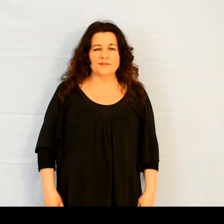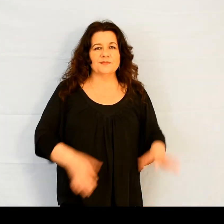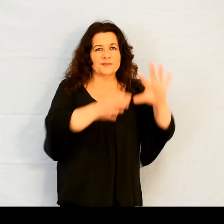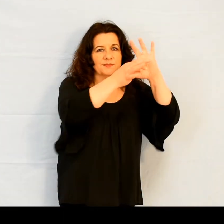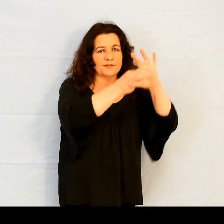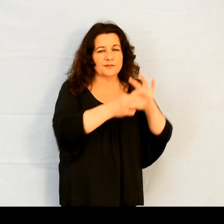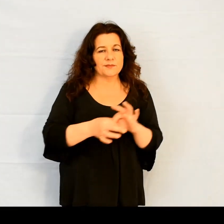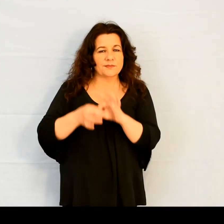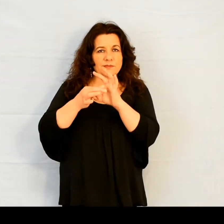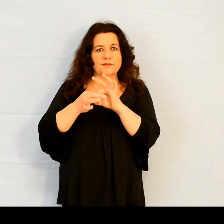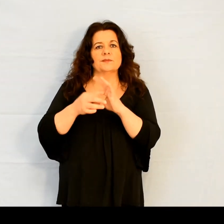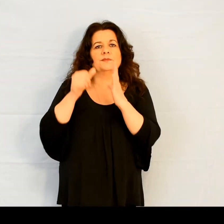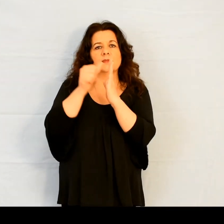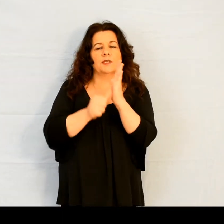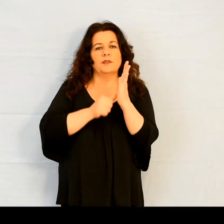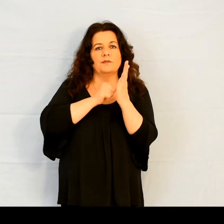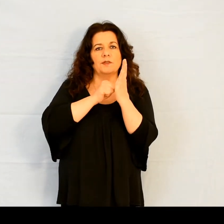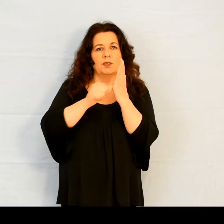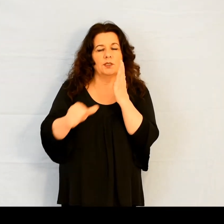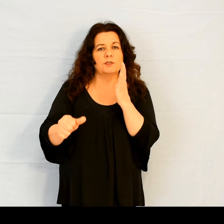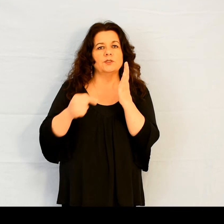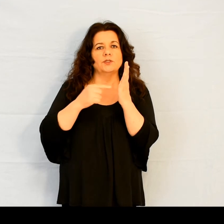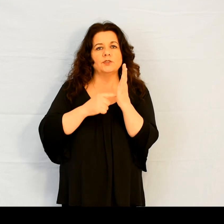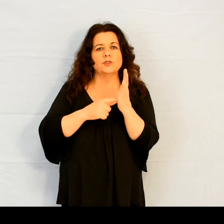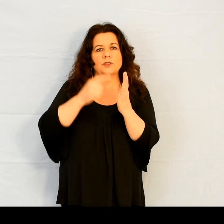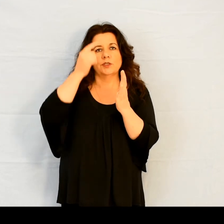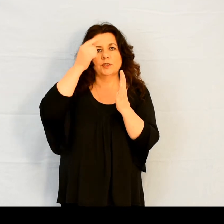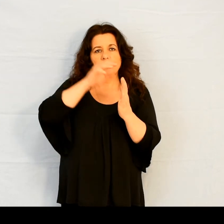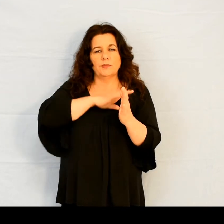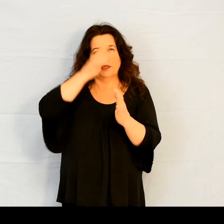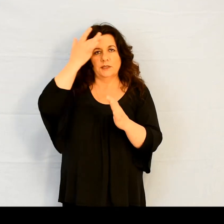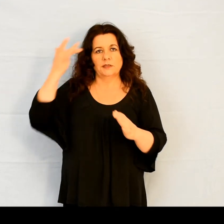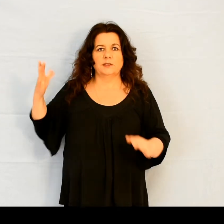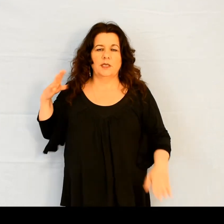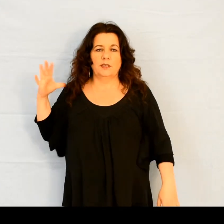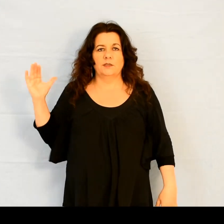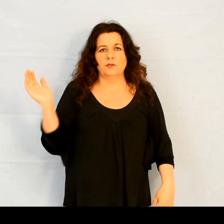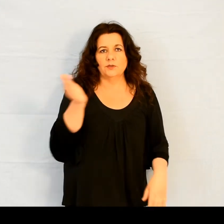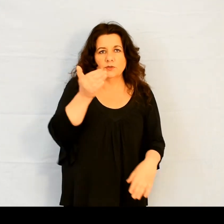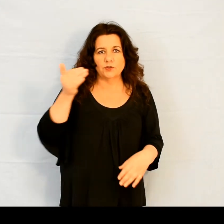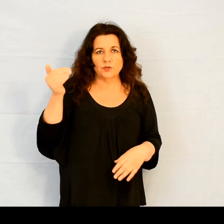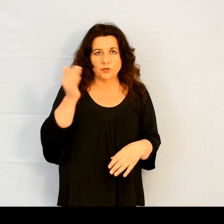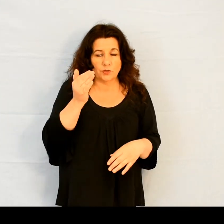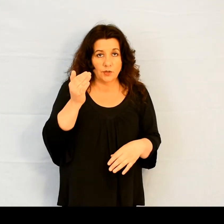Suite de la lecture de la Passion de notre Seigneur Jésus-Christ, selon saint Jean.